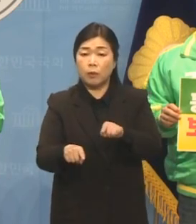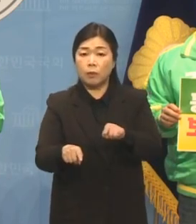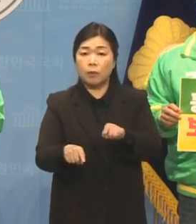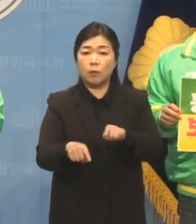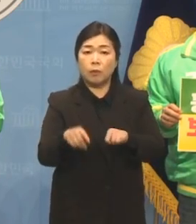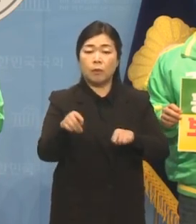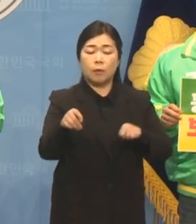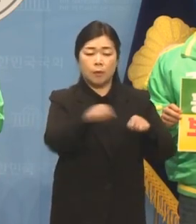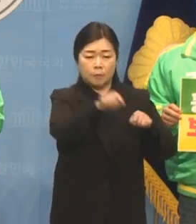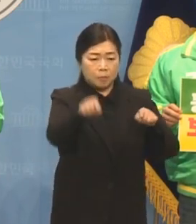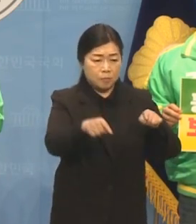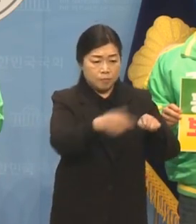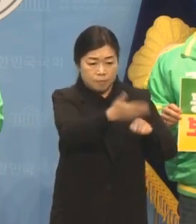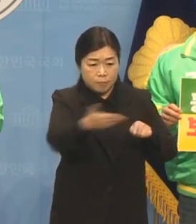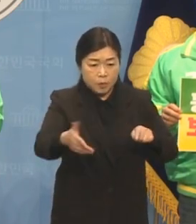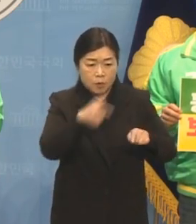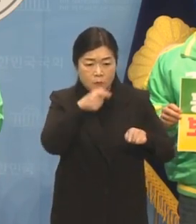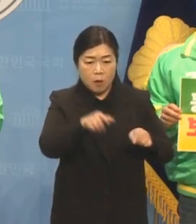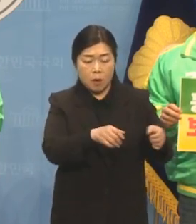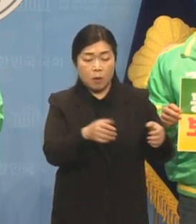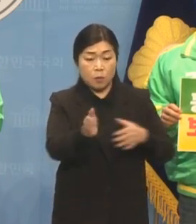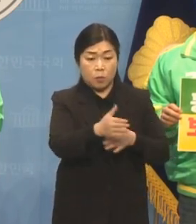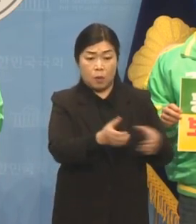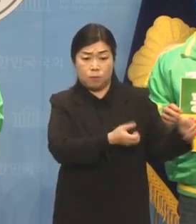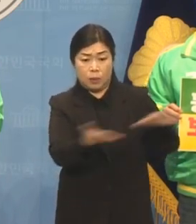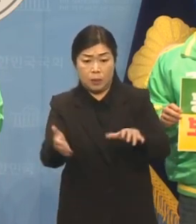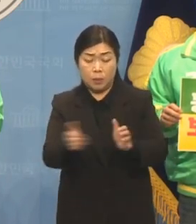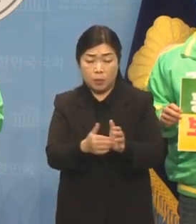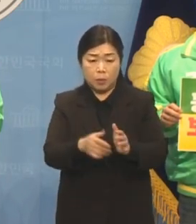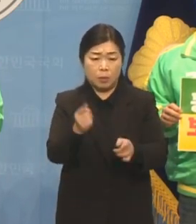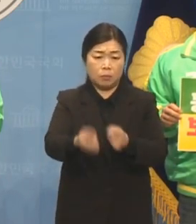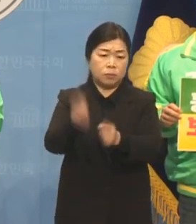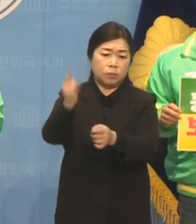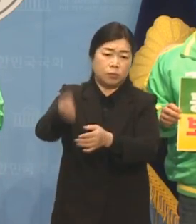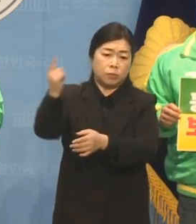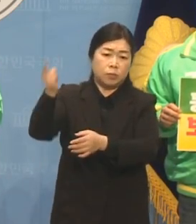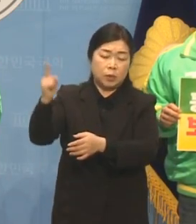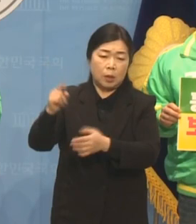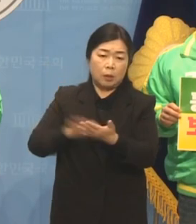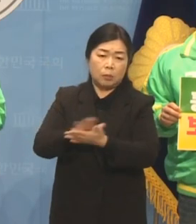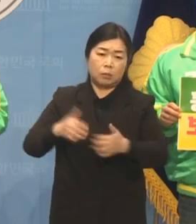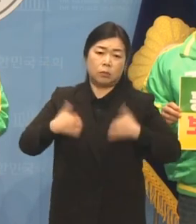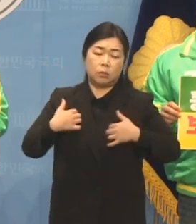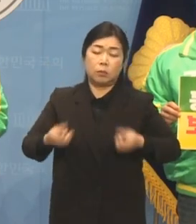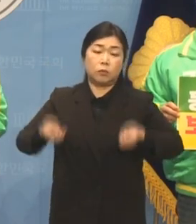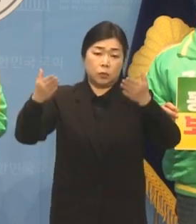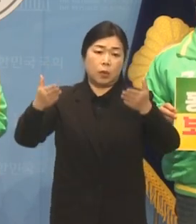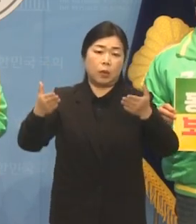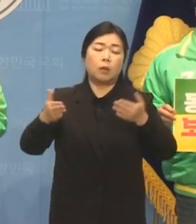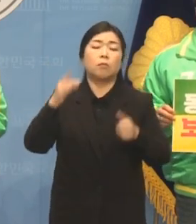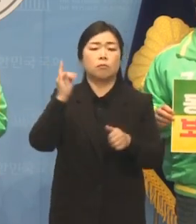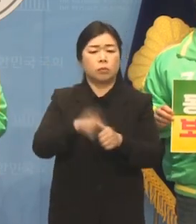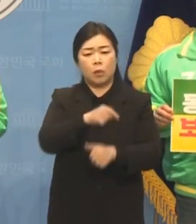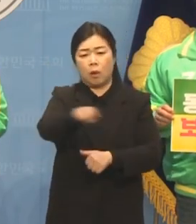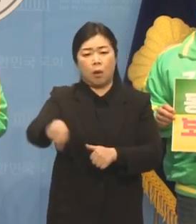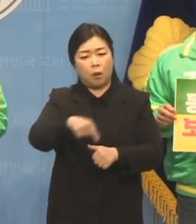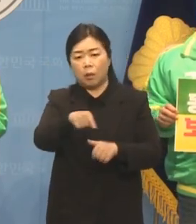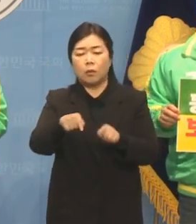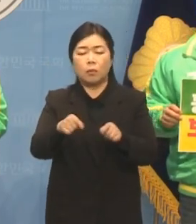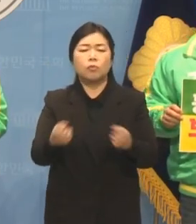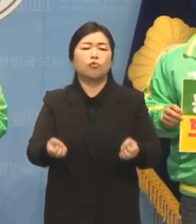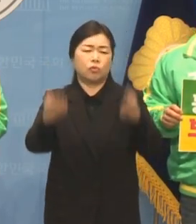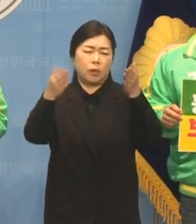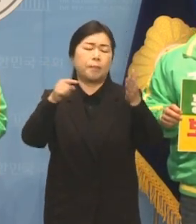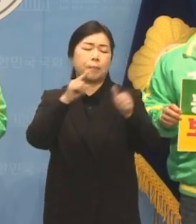행사 전부터 극심한 스트레스를 느끼다가 고통스럽게 죽어가는 모습을 즐기고 있습니다. 그러나 이런 잔인한 축제도